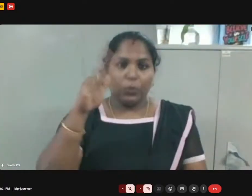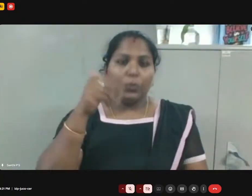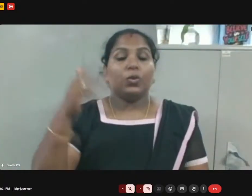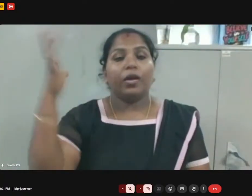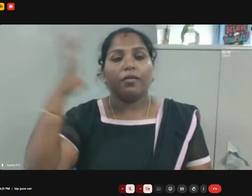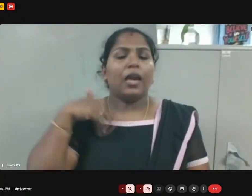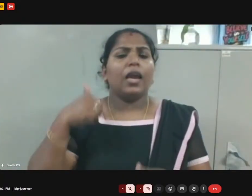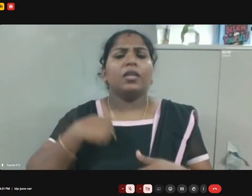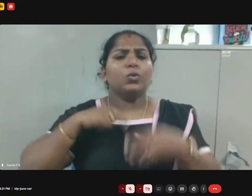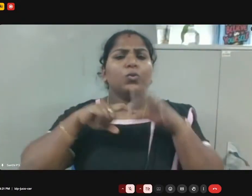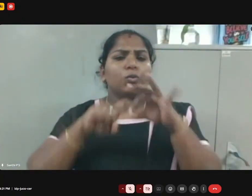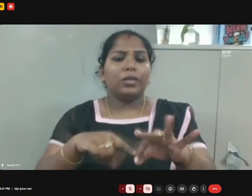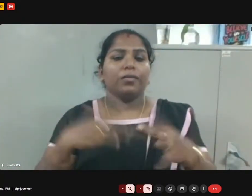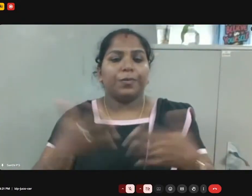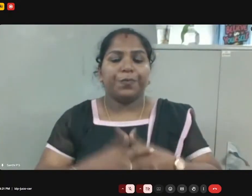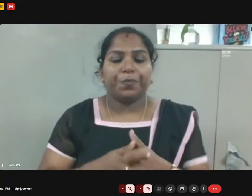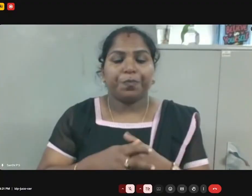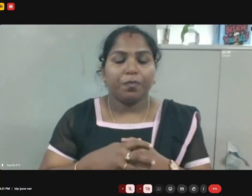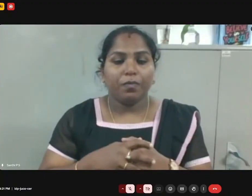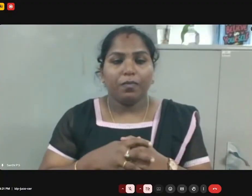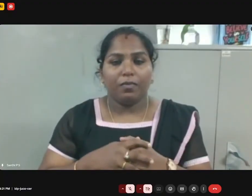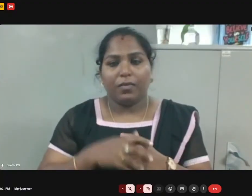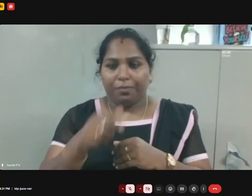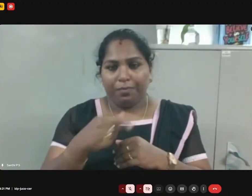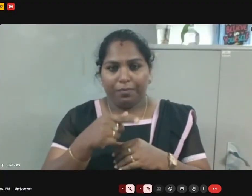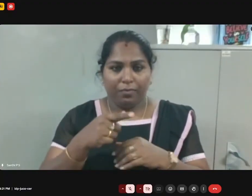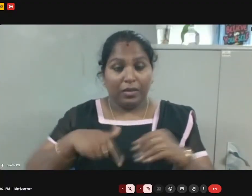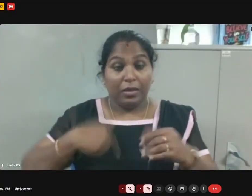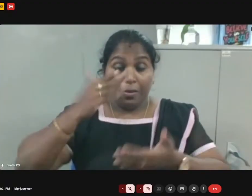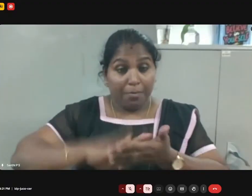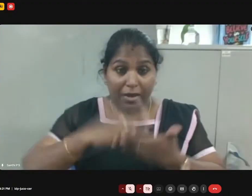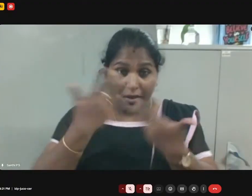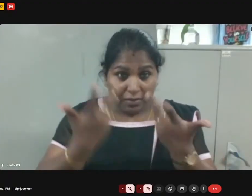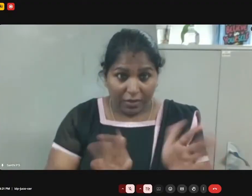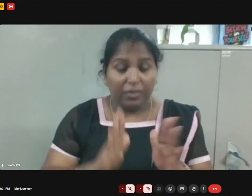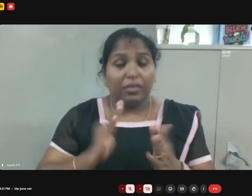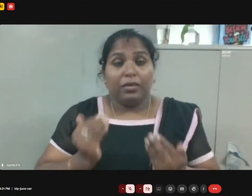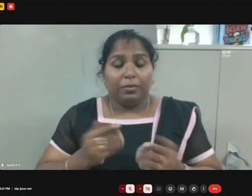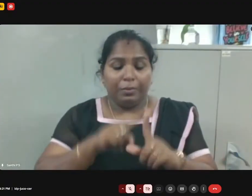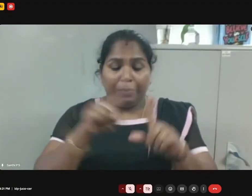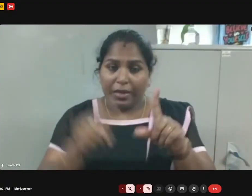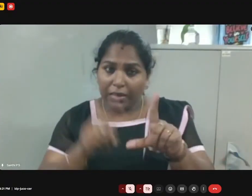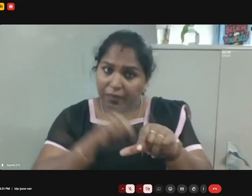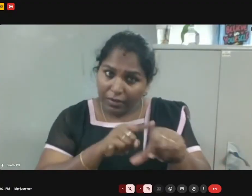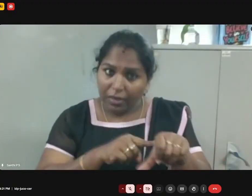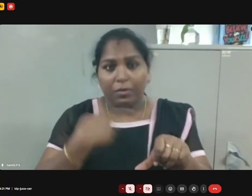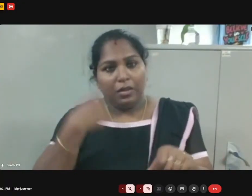എന്റെ ചോദ്യം ഇതാണ്, ഇപ്പം ഈ ഒരു ഇഷ്യൂ ഉണ്ടല്ലോ, മാരേജ് കഴിഞ്ഞ് കൺസീവ് ആകുമ്പോഴത്തേനൊക്കെ ആയിരിക്കും